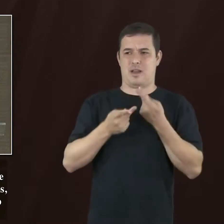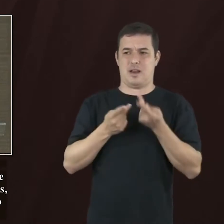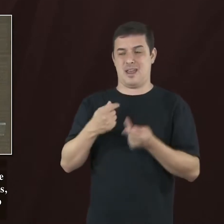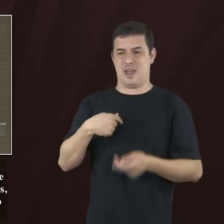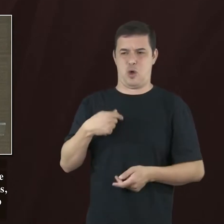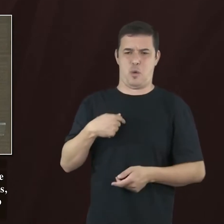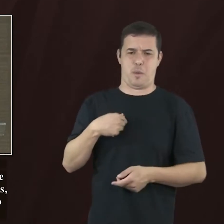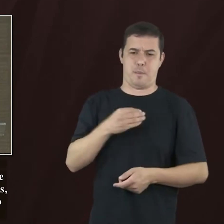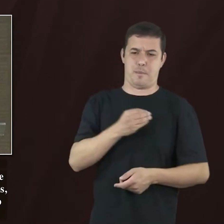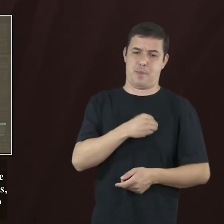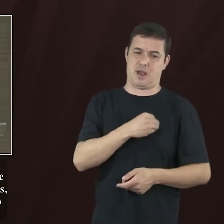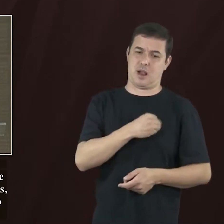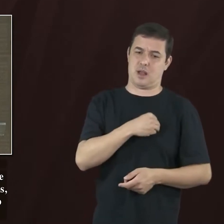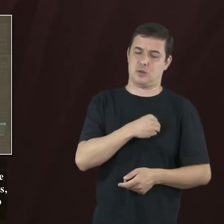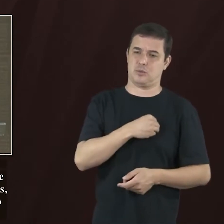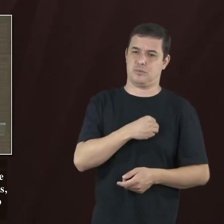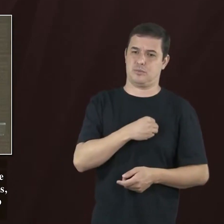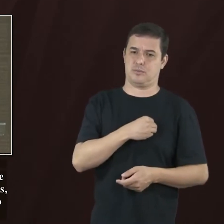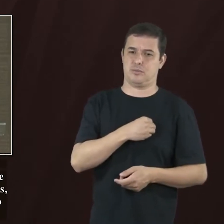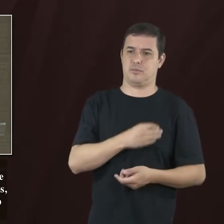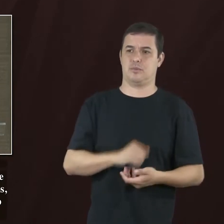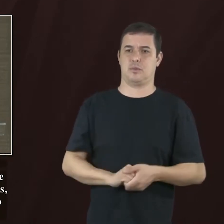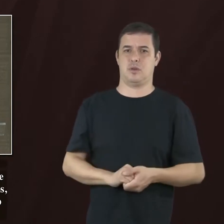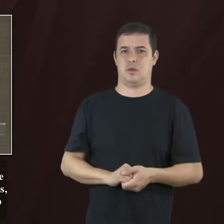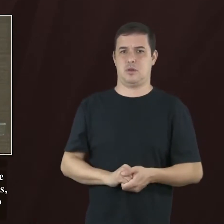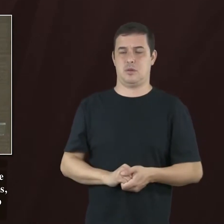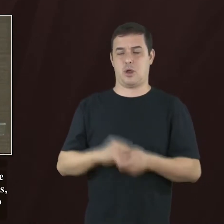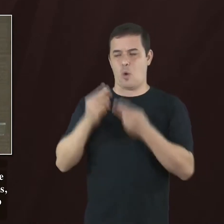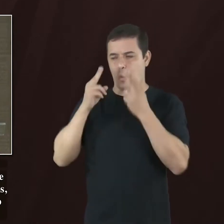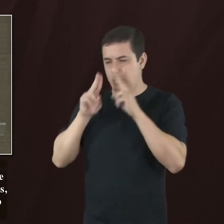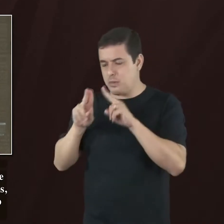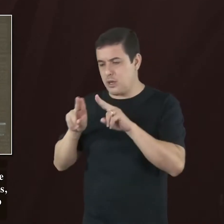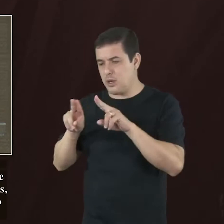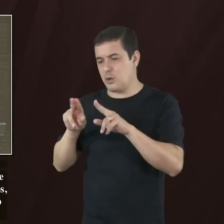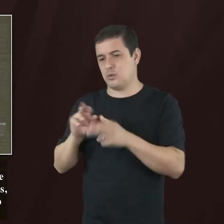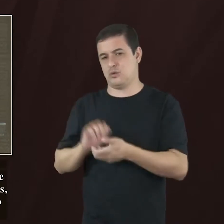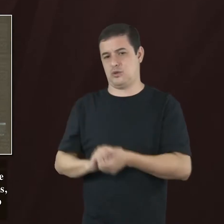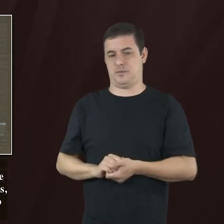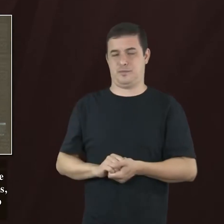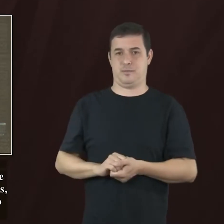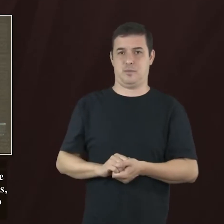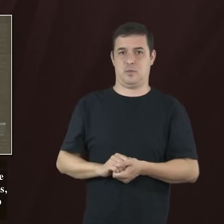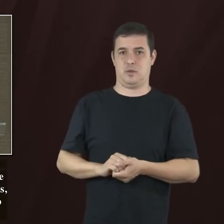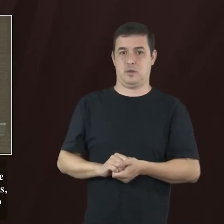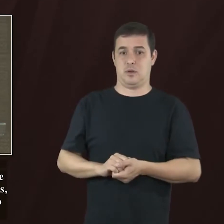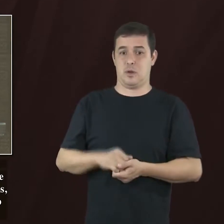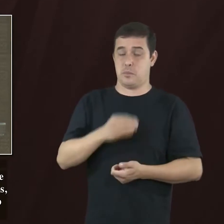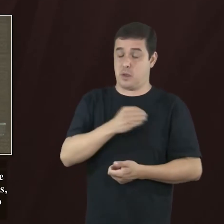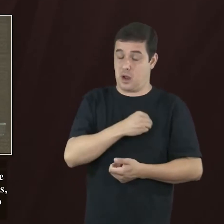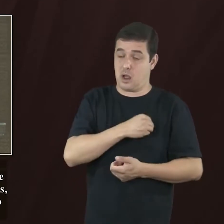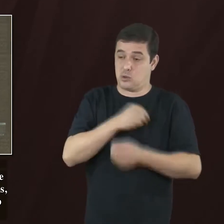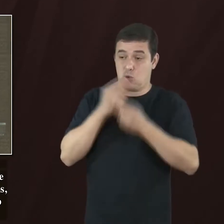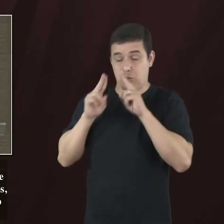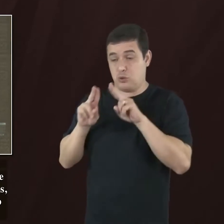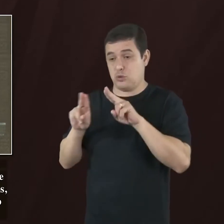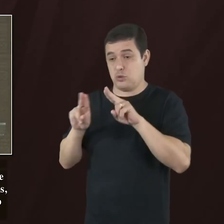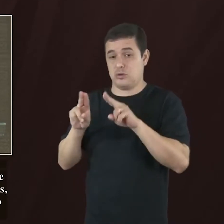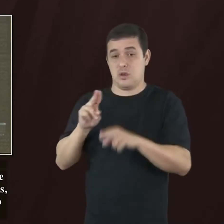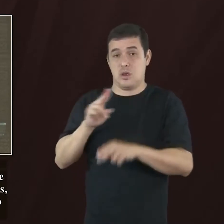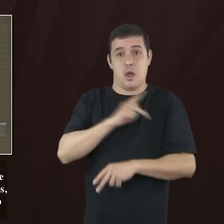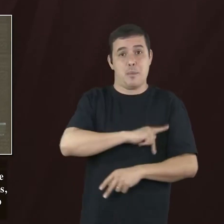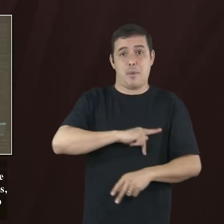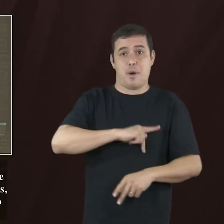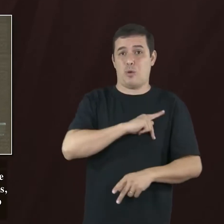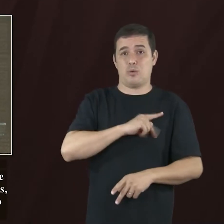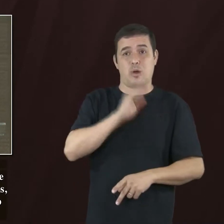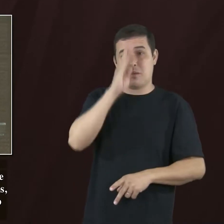fato de viver humildemente, para que fosseis vós exaltados, visto que gratuitamente, eu não ganhei um centavo